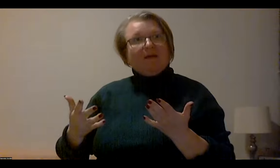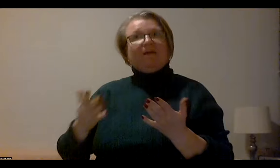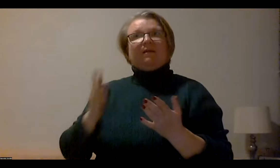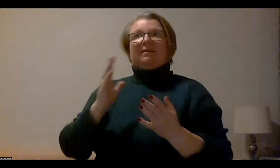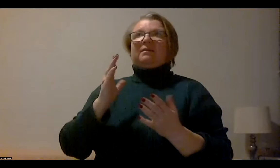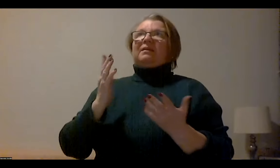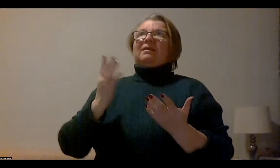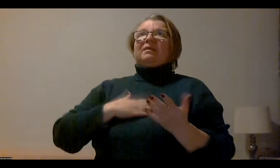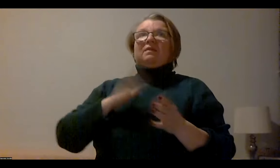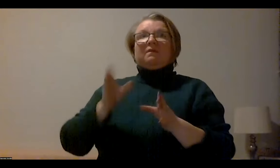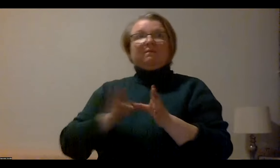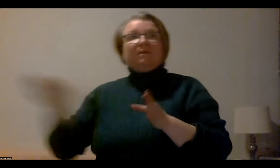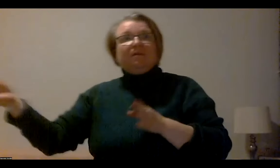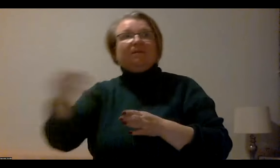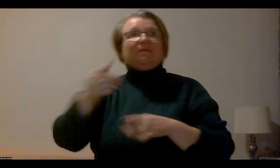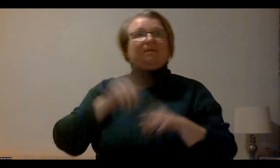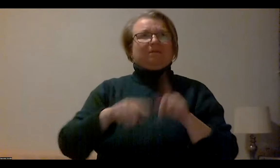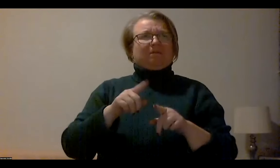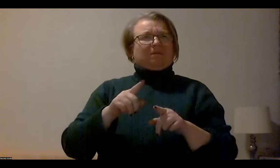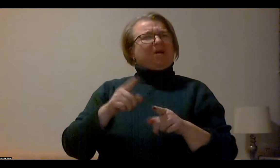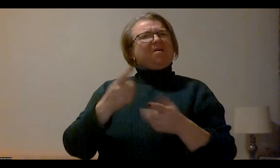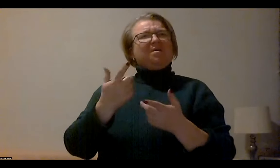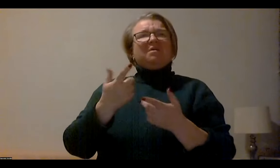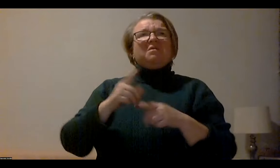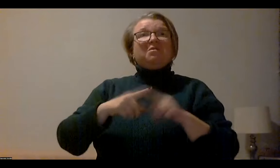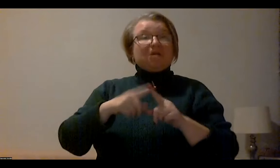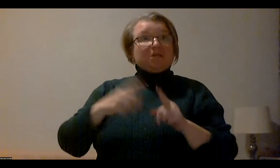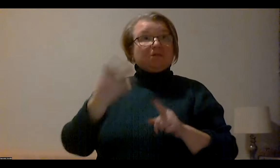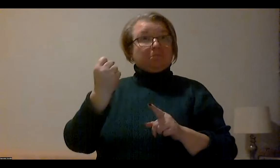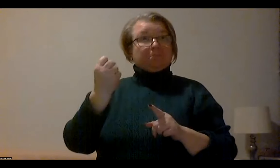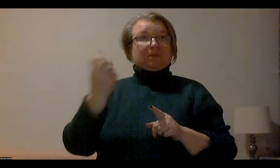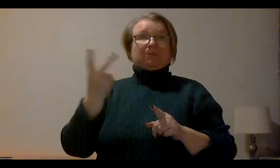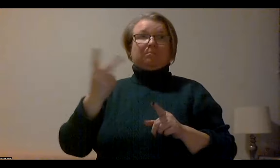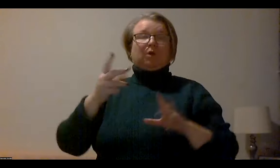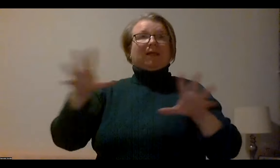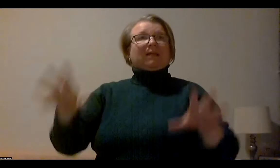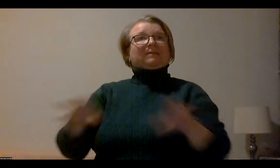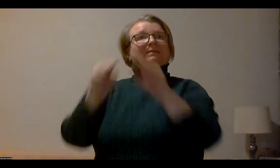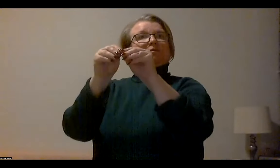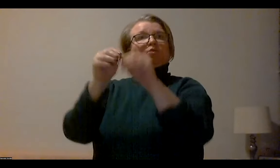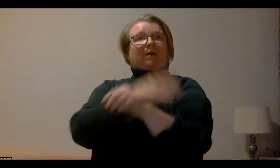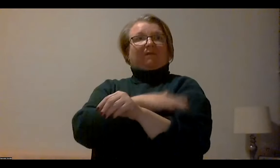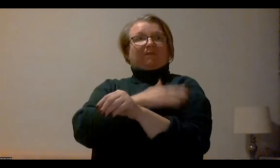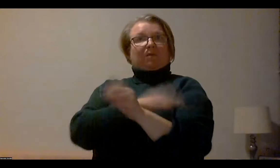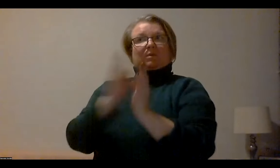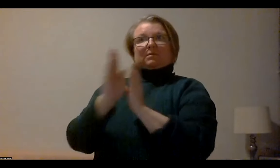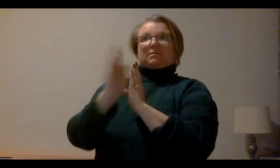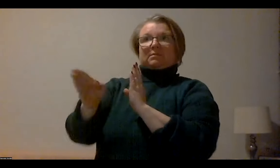että kuinka paljon tehokkaampaa on, että on oma kielinen palvelu, voi omalla kielellä suoraan niin kuin,